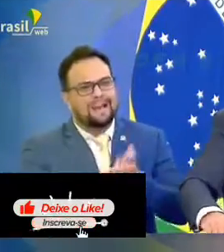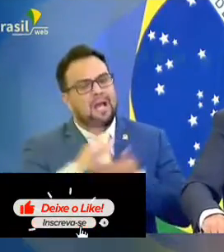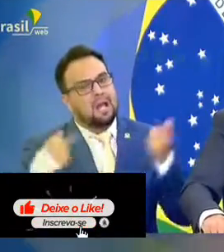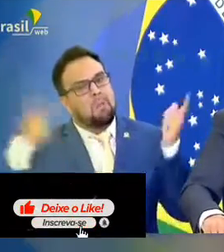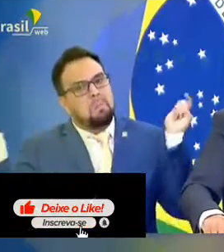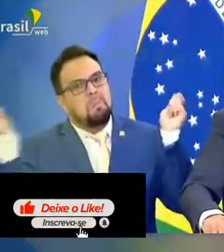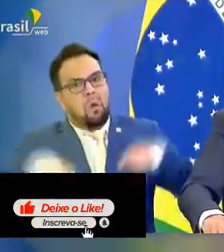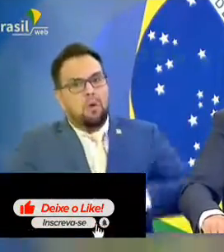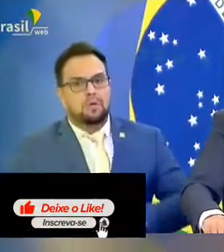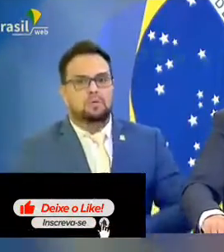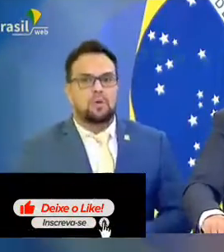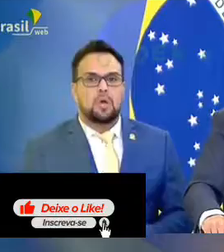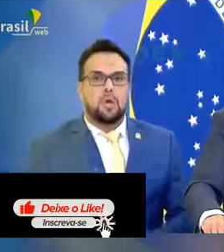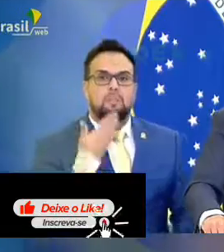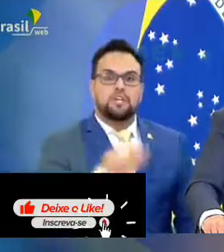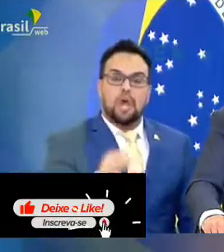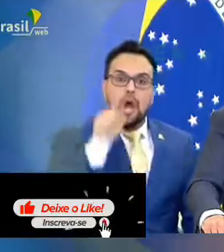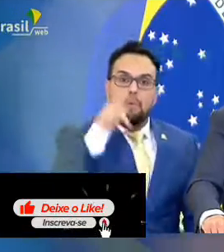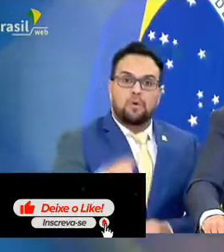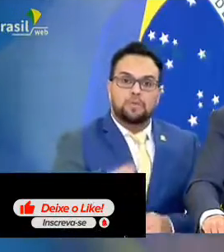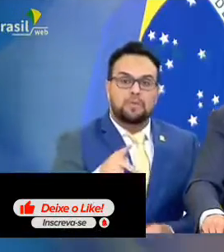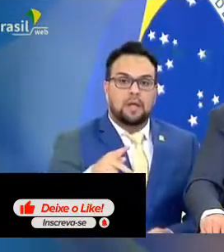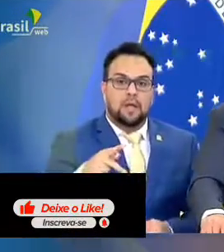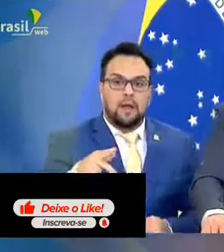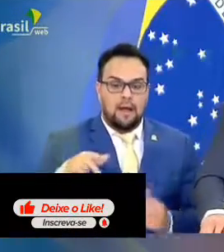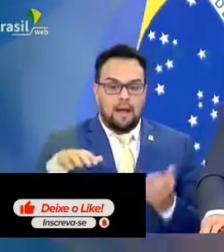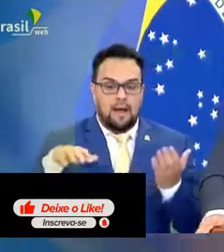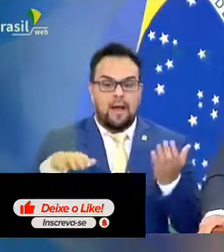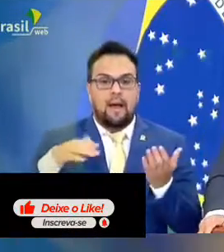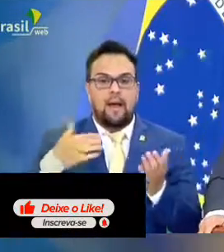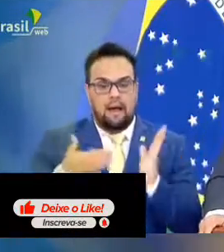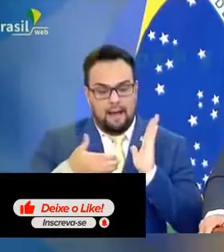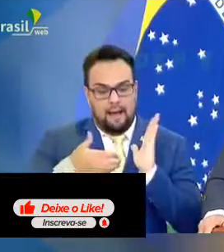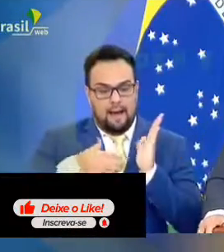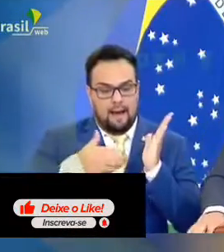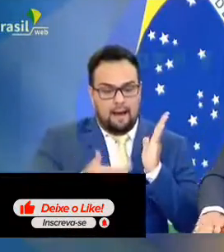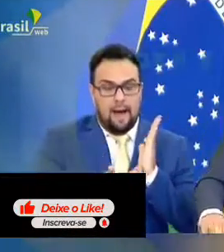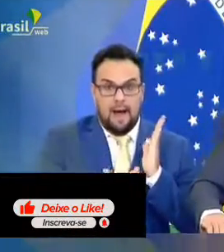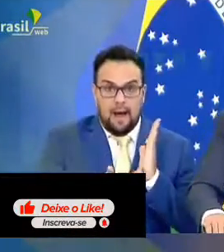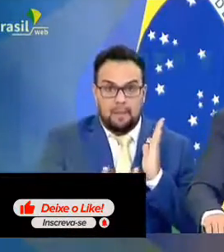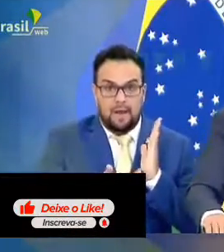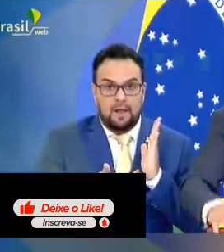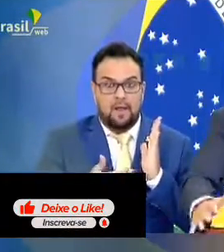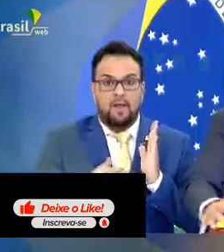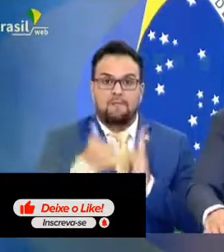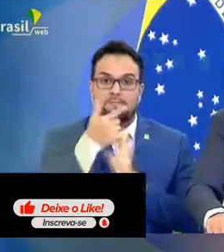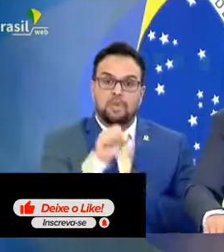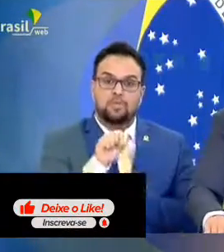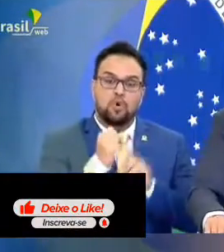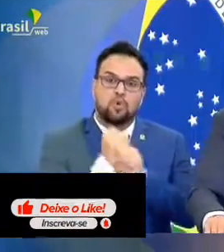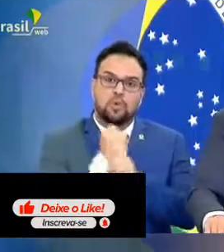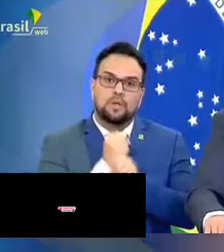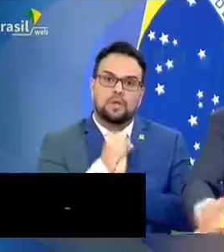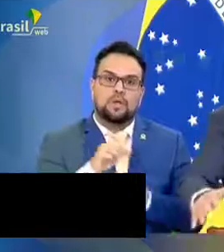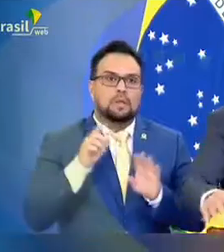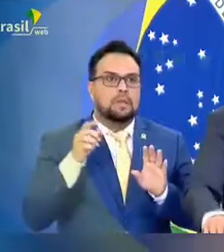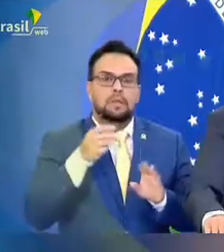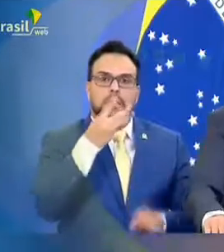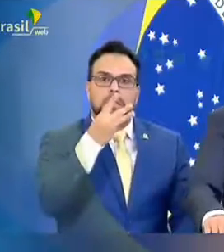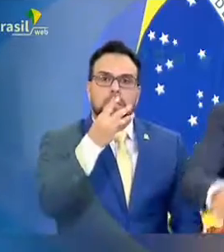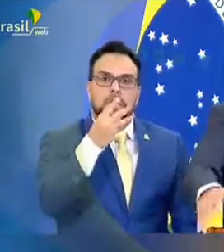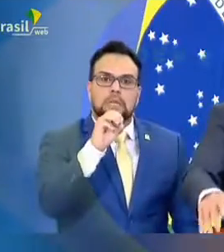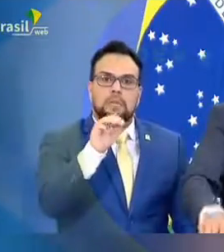a requerer aposentadoria da Câmara de parlamentar que eu fiquei 28 anos lá dentro a vender mais dois anos da 30 mil por mês